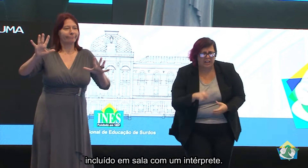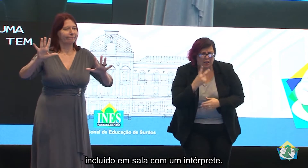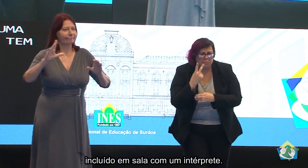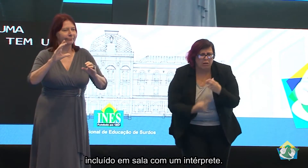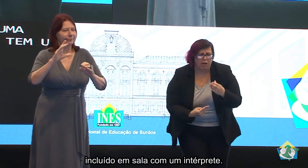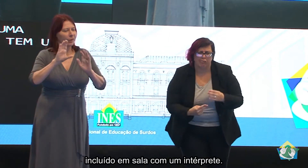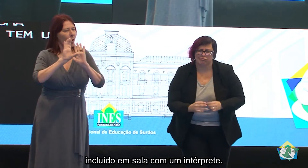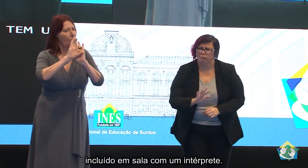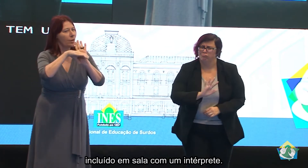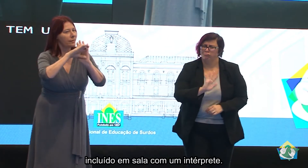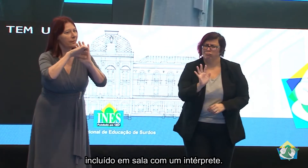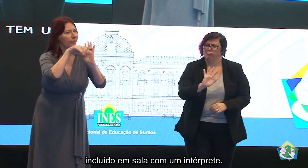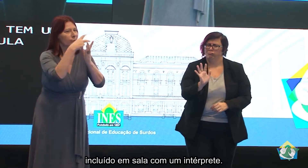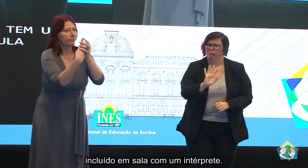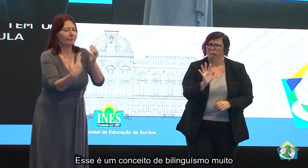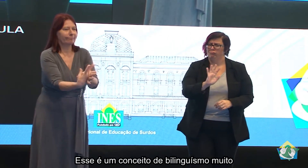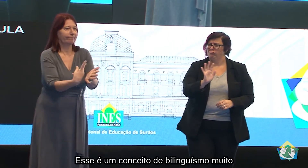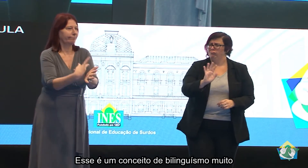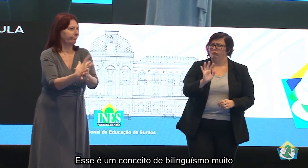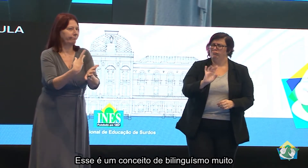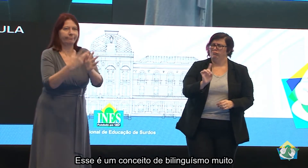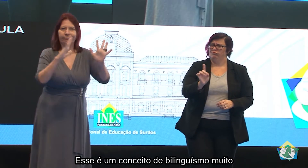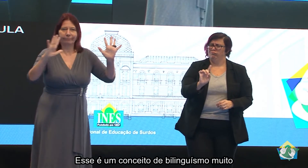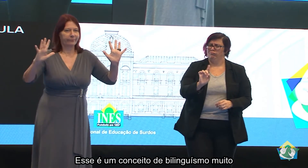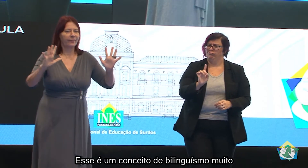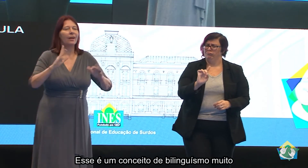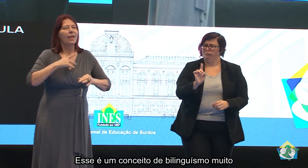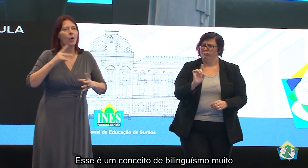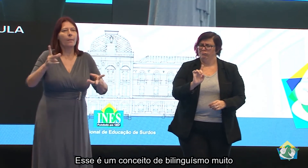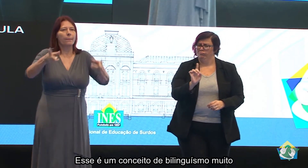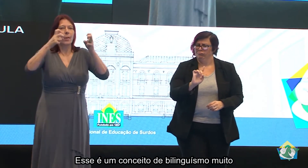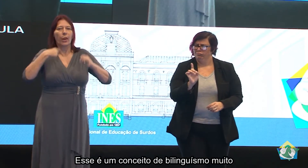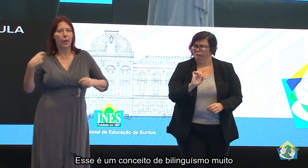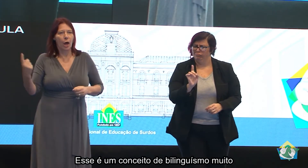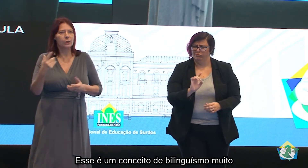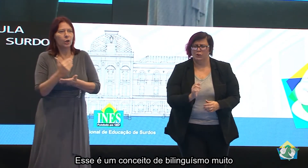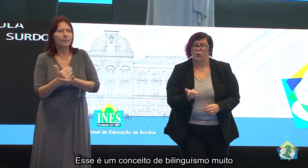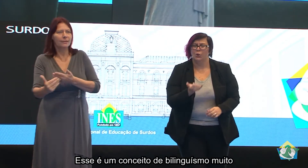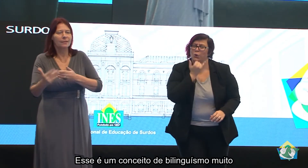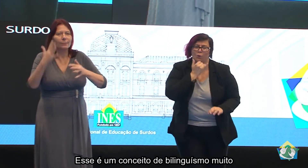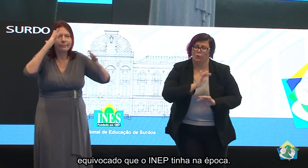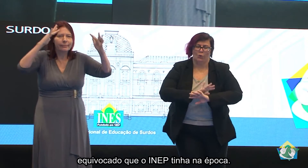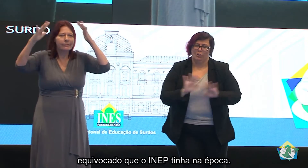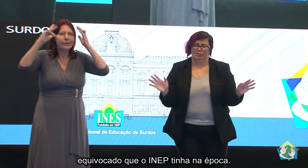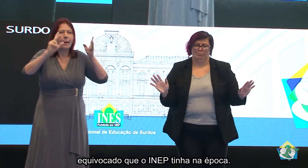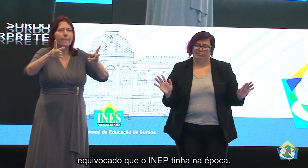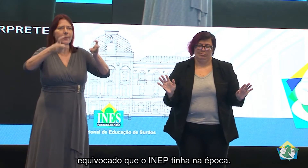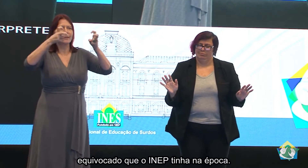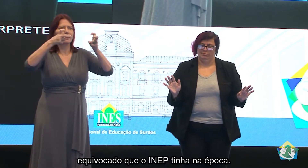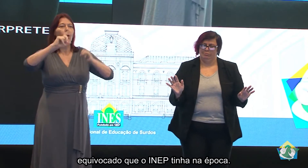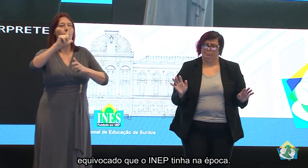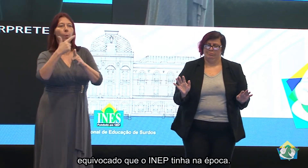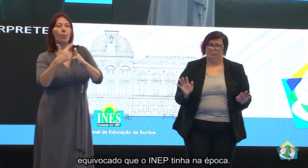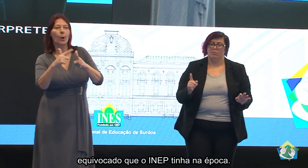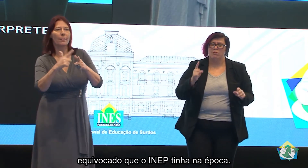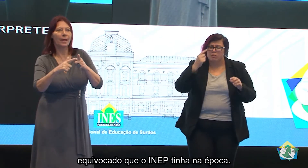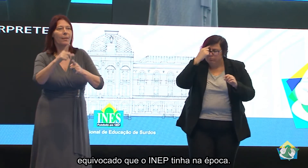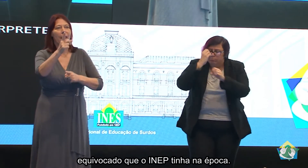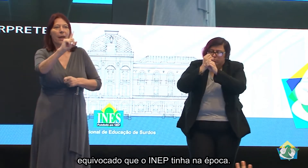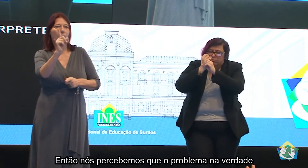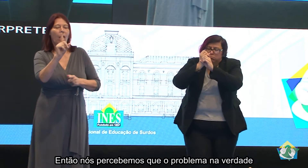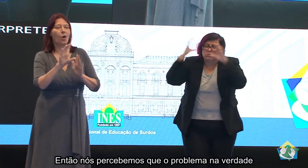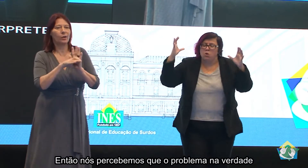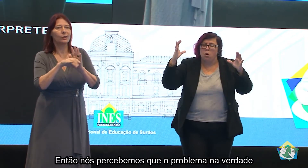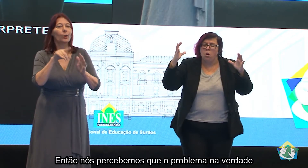incluído em sala com o intérprete. E aí, esse é um conceito de bilinguismo muito equivocado que o INEP tinha na